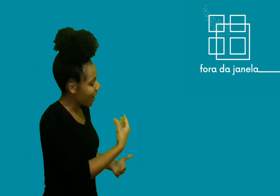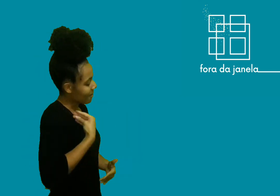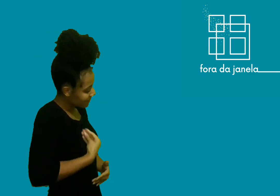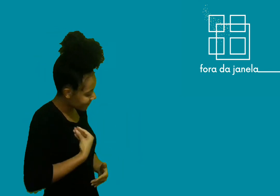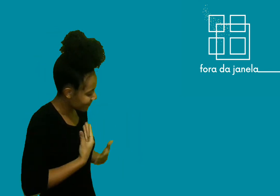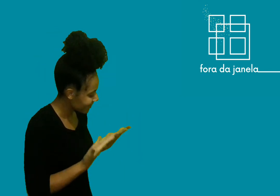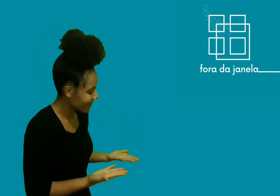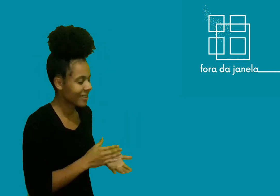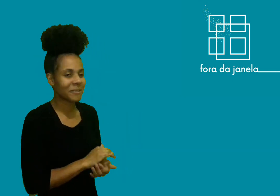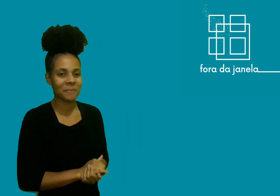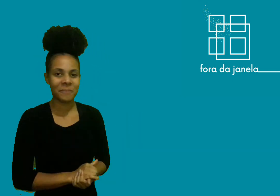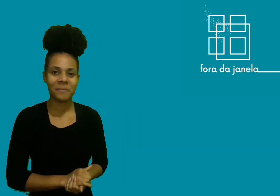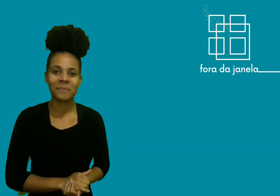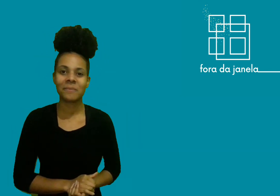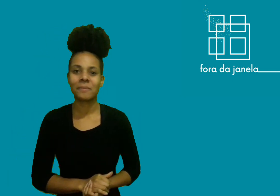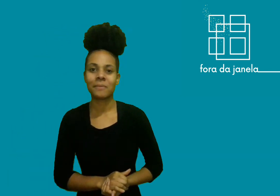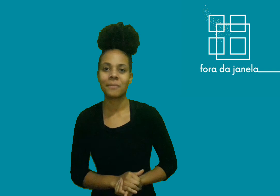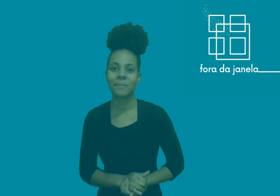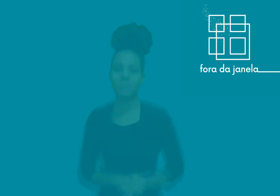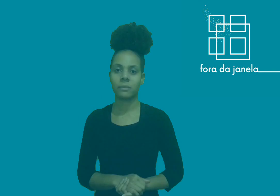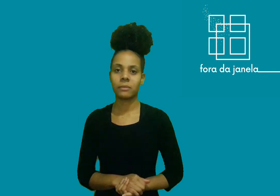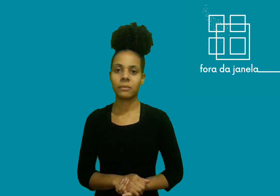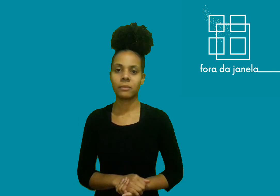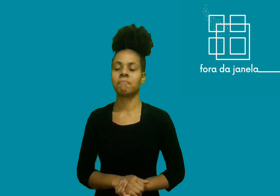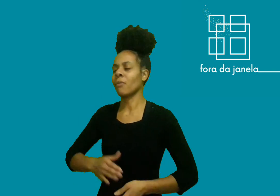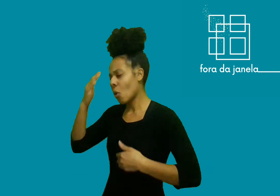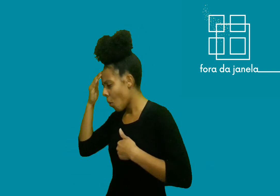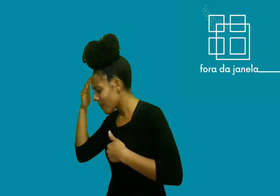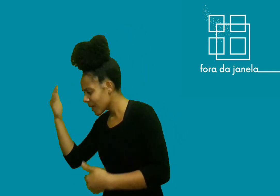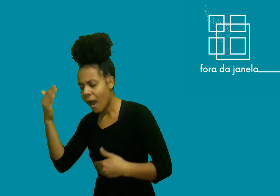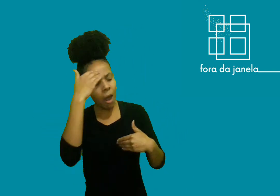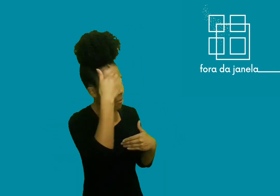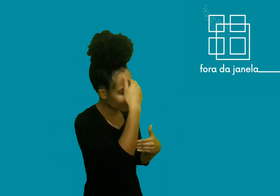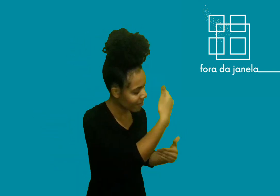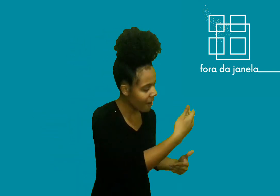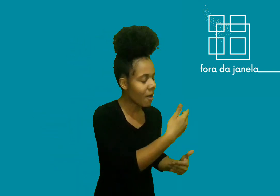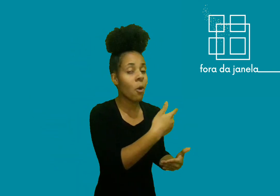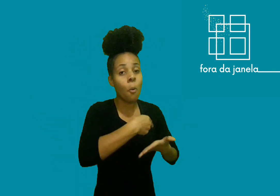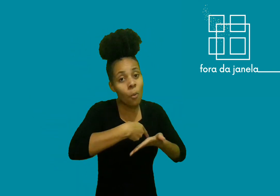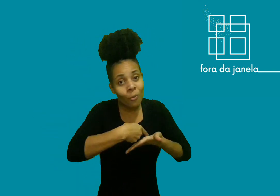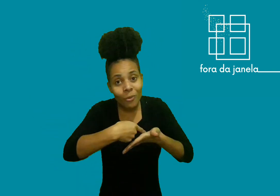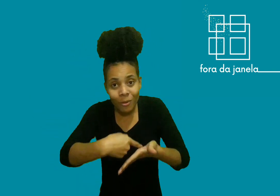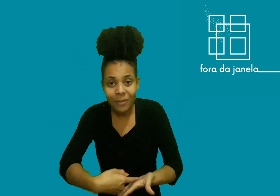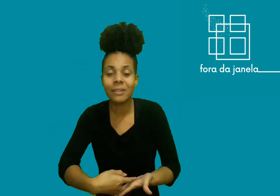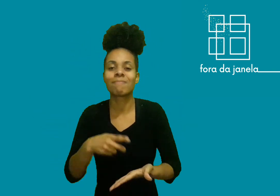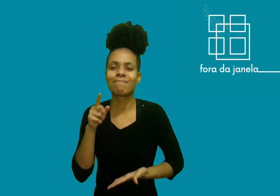pela participação, pelo convite de estar aqui com vocês hoje. Foi maravilhoso, eu espero que a gente possa ter mais oportunidades para